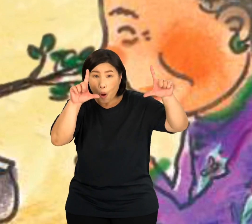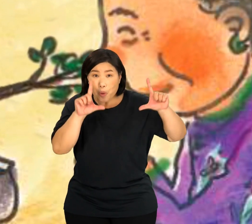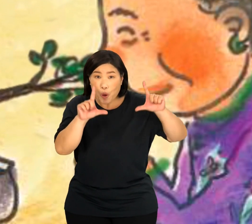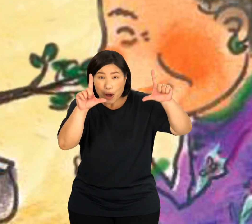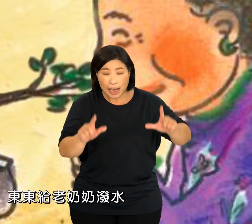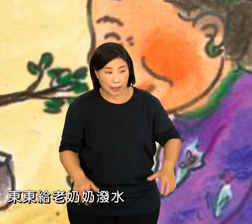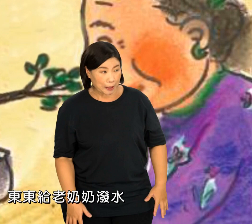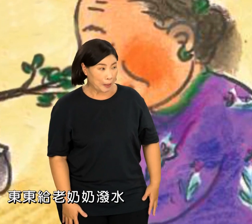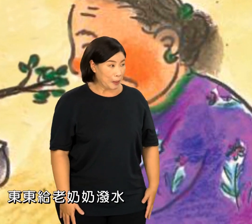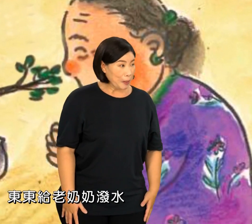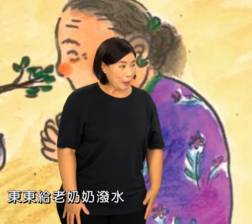咚咚，